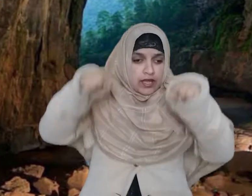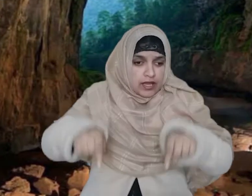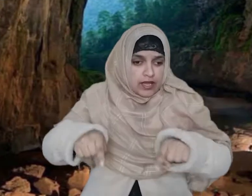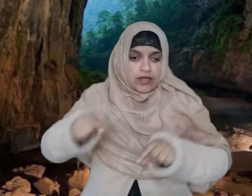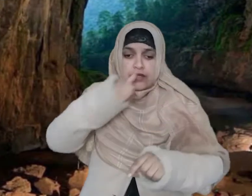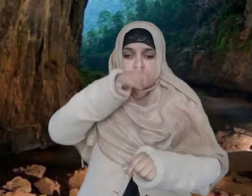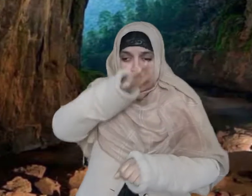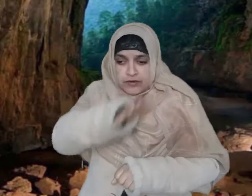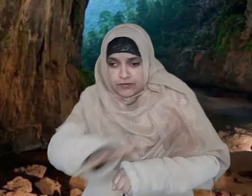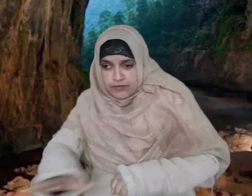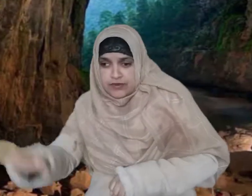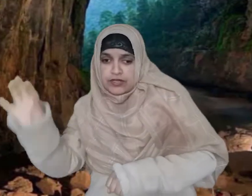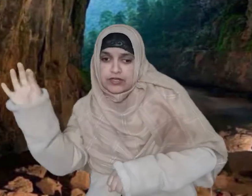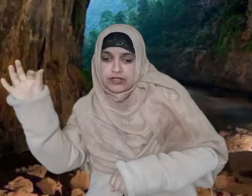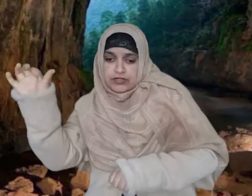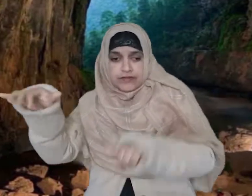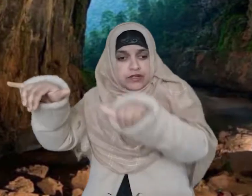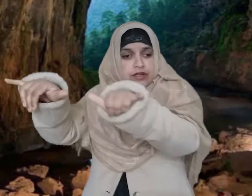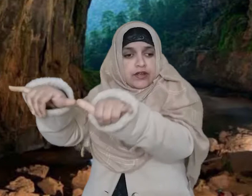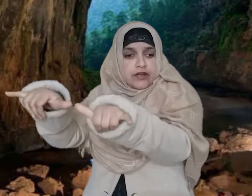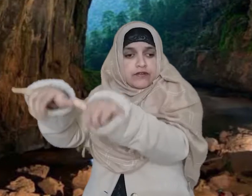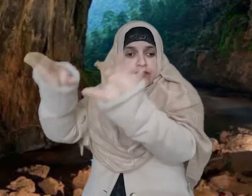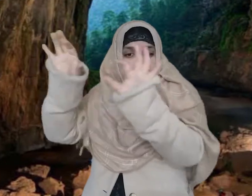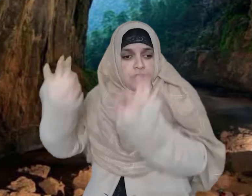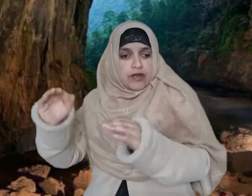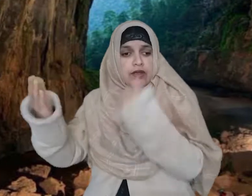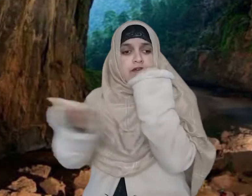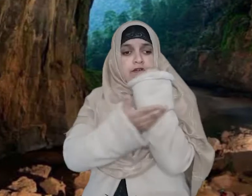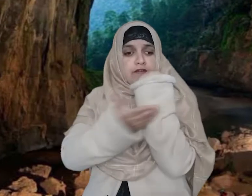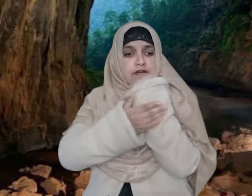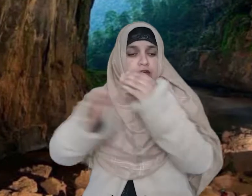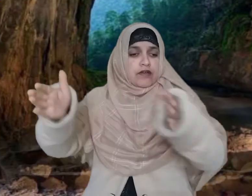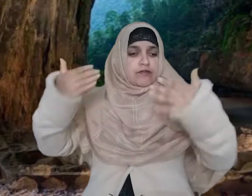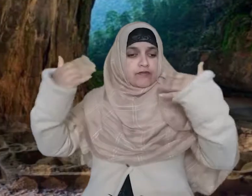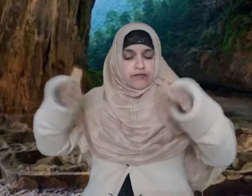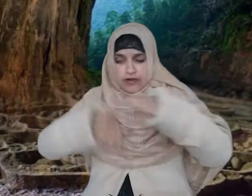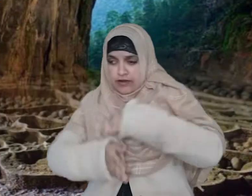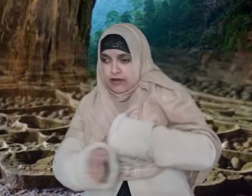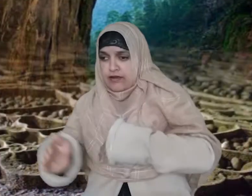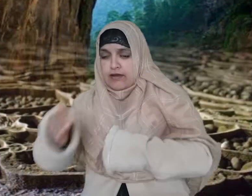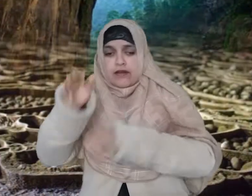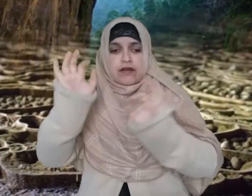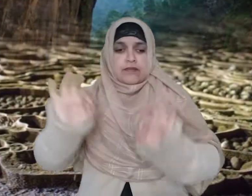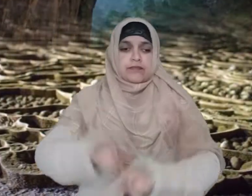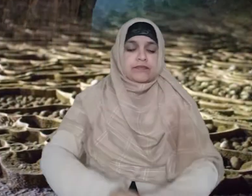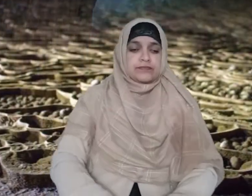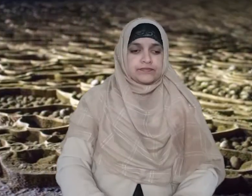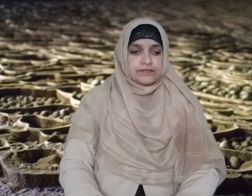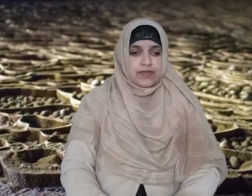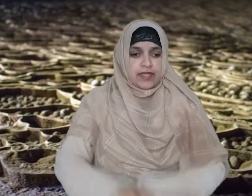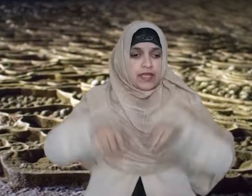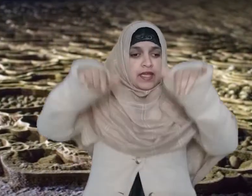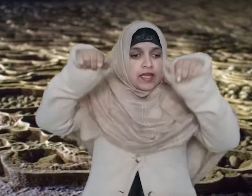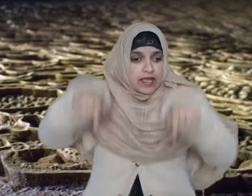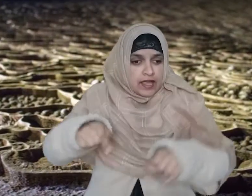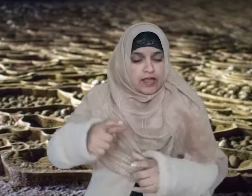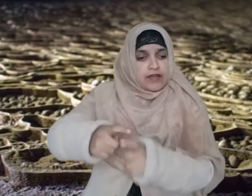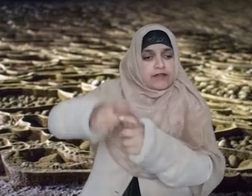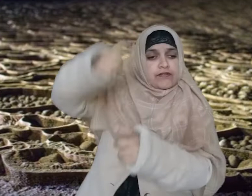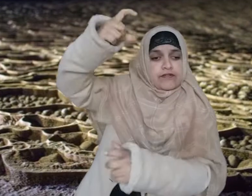ہے۔ اس کے علاوہ اس غار کی دیوار، جس کو ویتنام کی سب سے بڑی دیوار قرار دیا گیا ہے، اس کے پیچھے بیس بال کے سائز